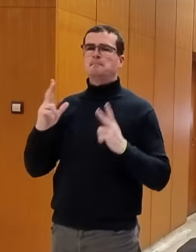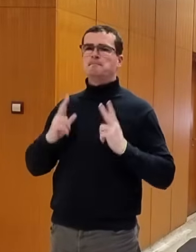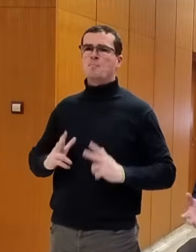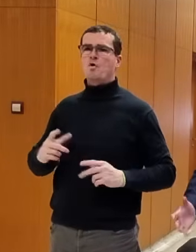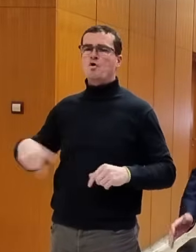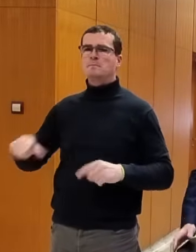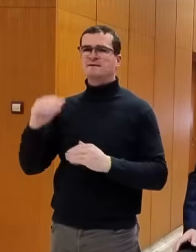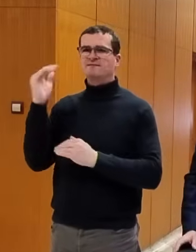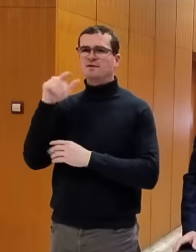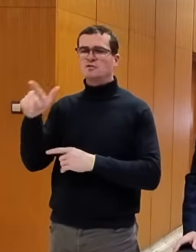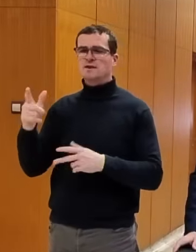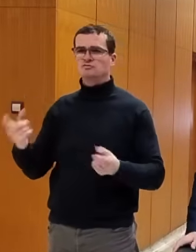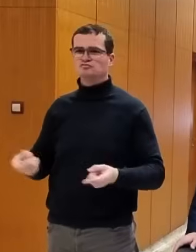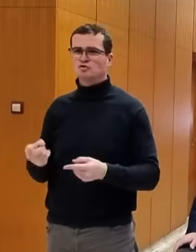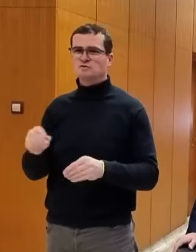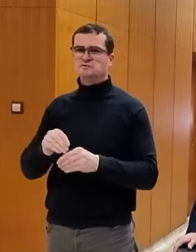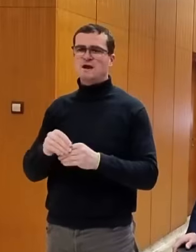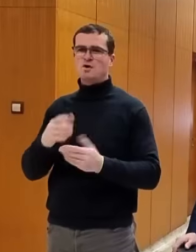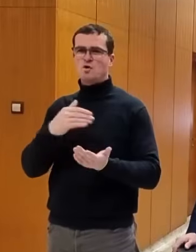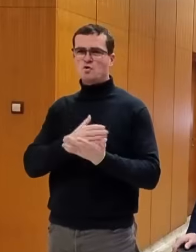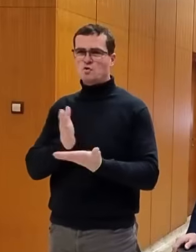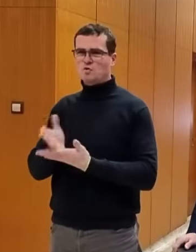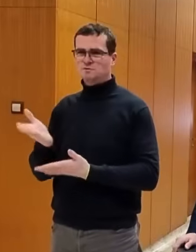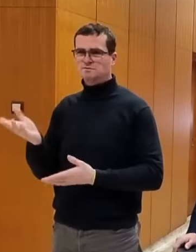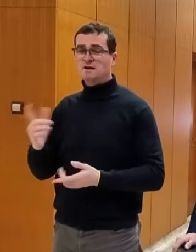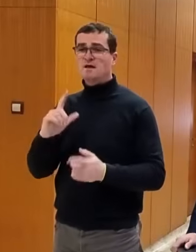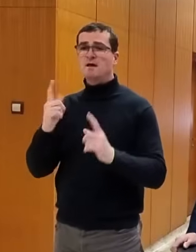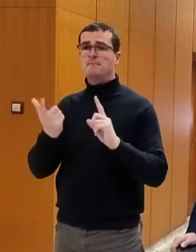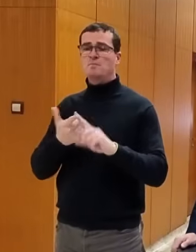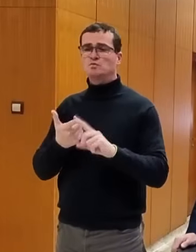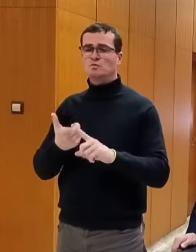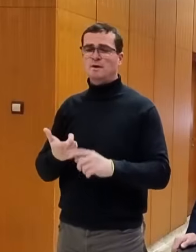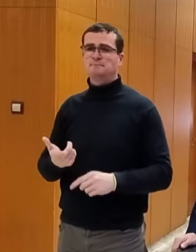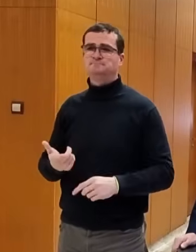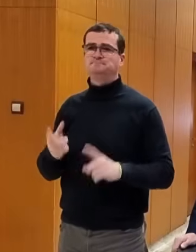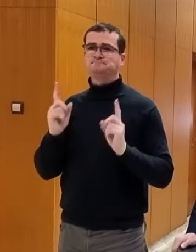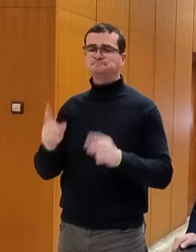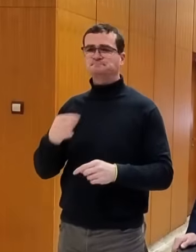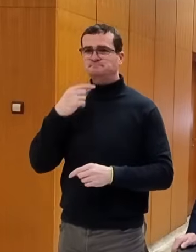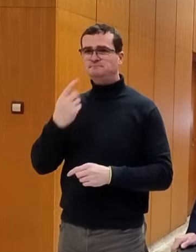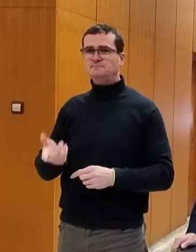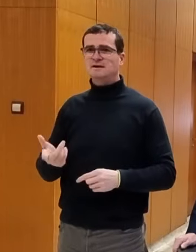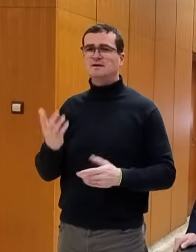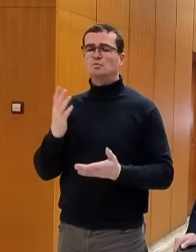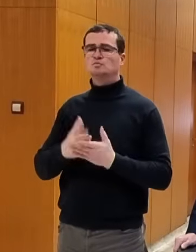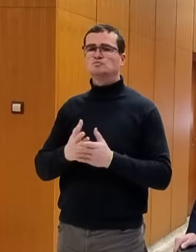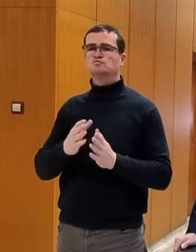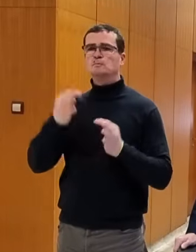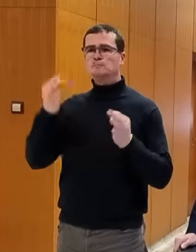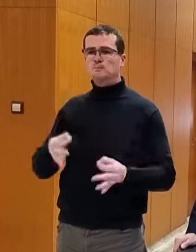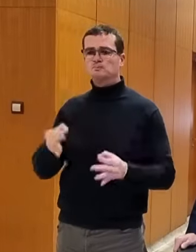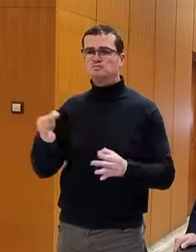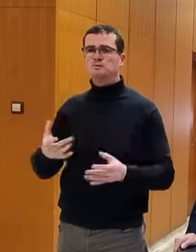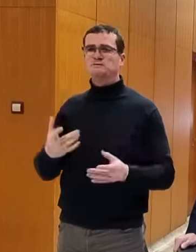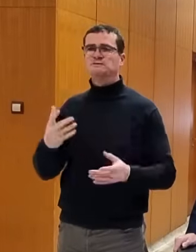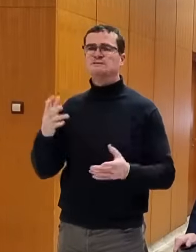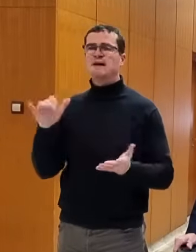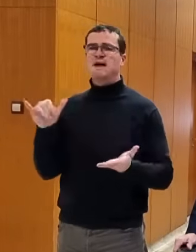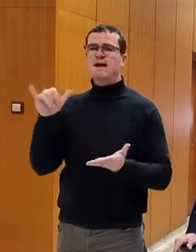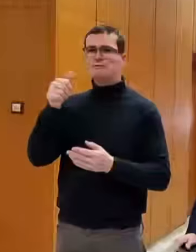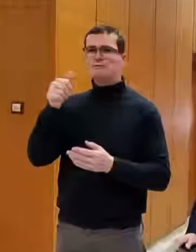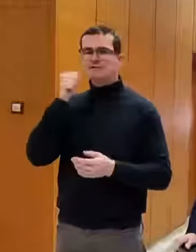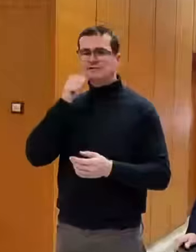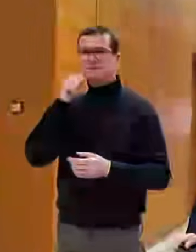pre výkon tejto činnosti je rozdielny. Po druhé, treba povedať, že v podstate letové